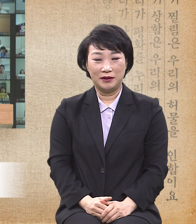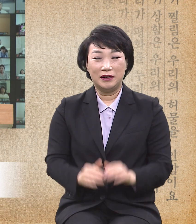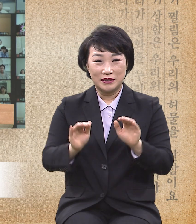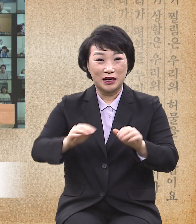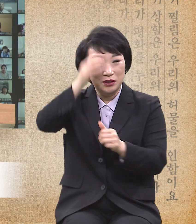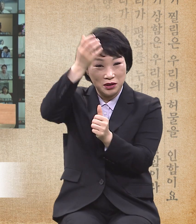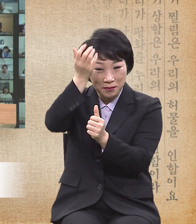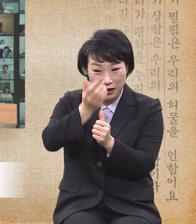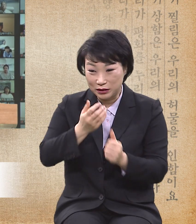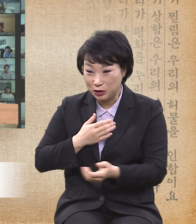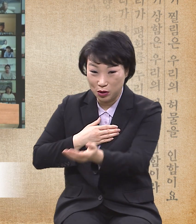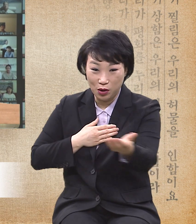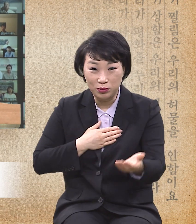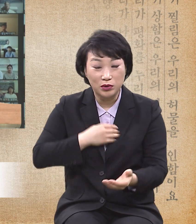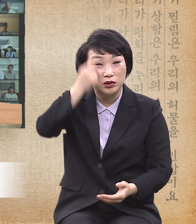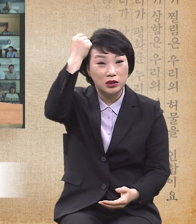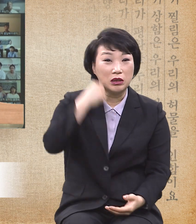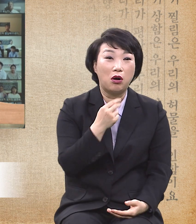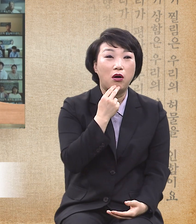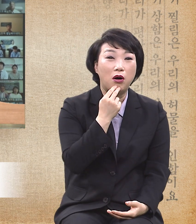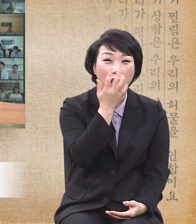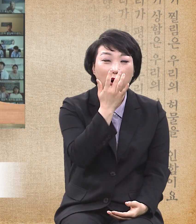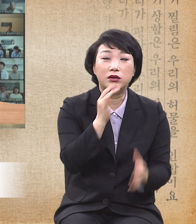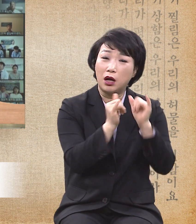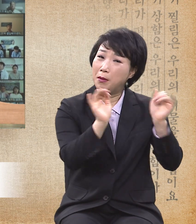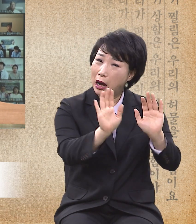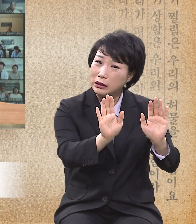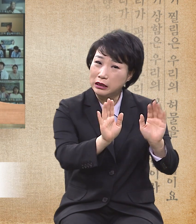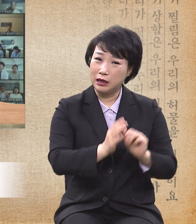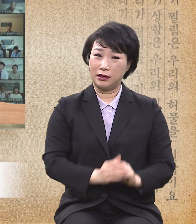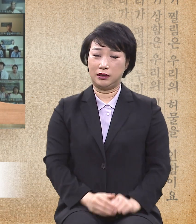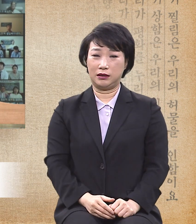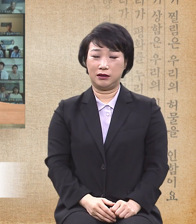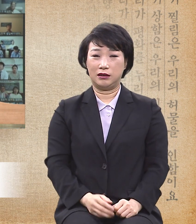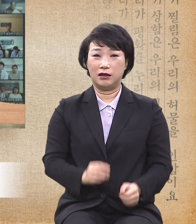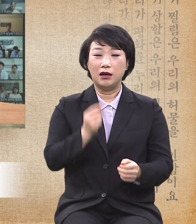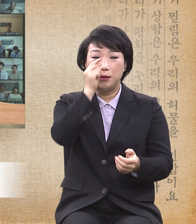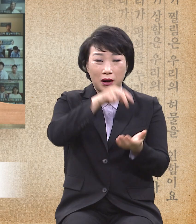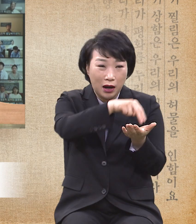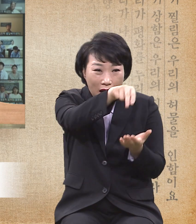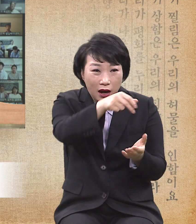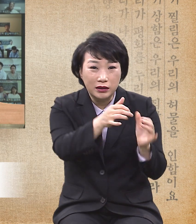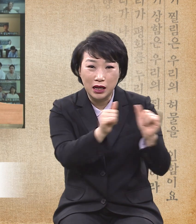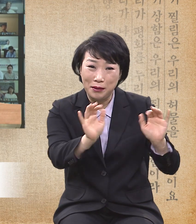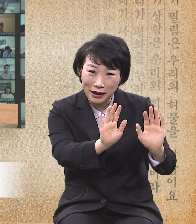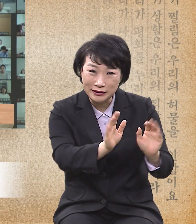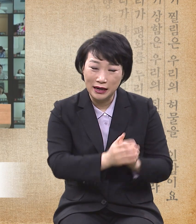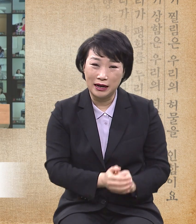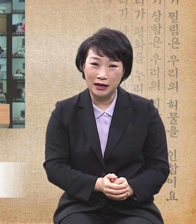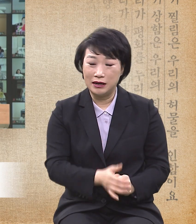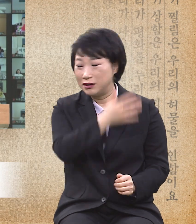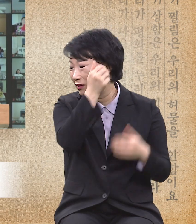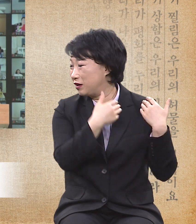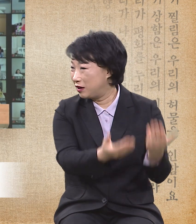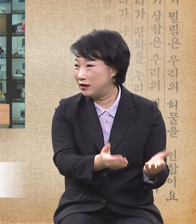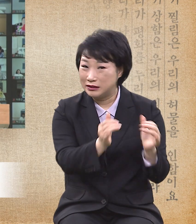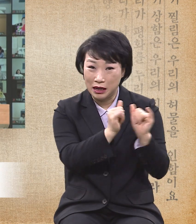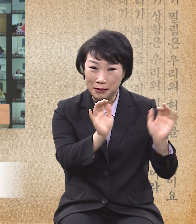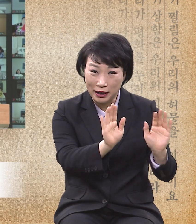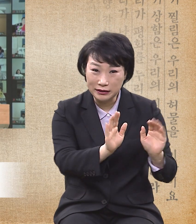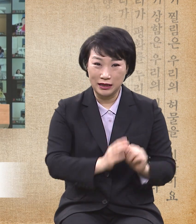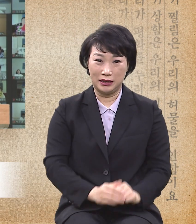성령 받은 자는 감각 없는 자가 아니요, 방탕하는 자가 아니요, 방해만한 자가